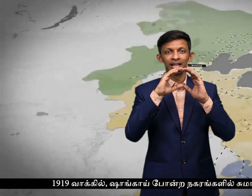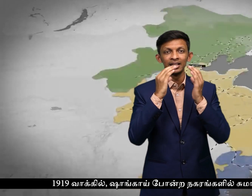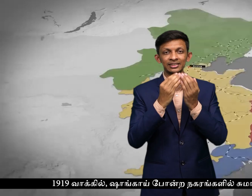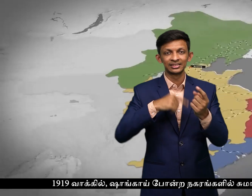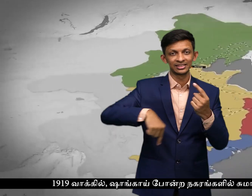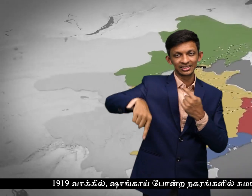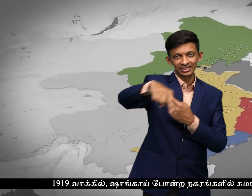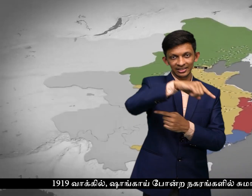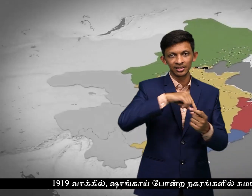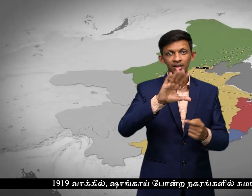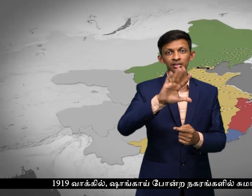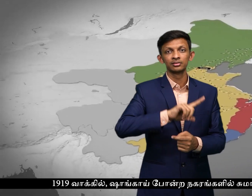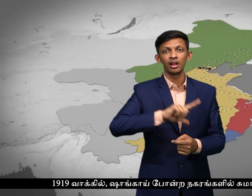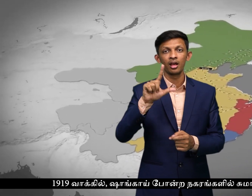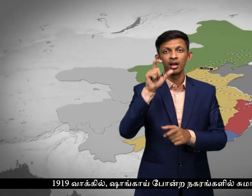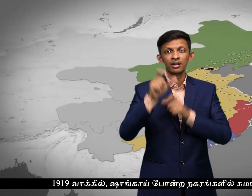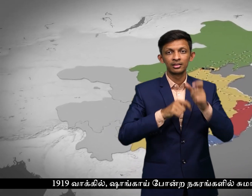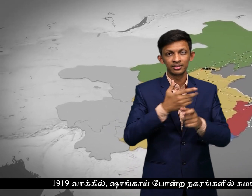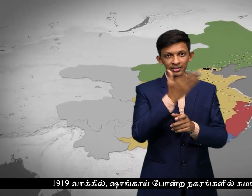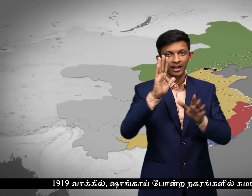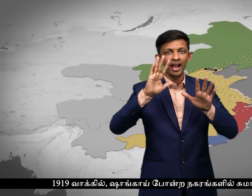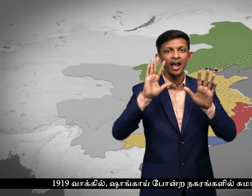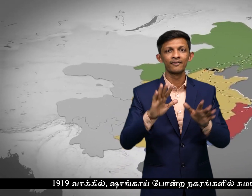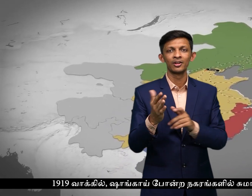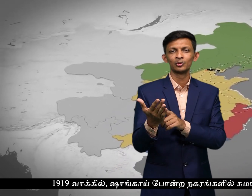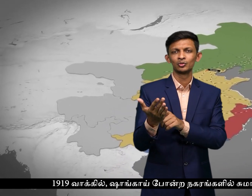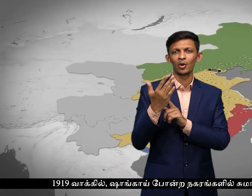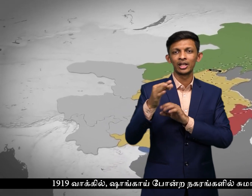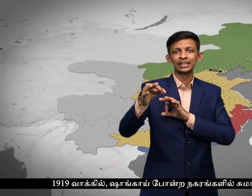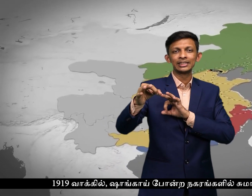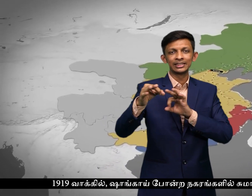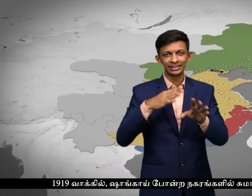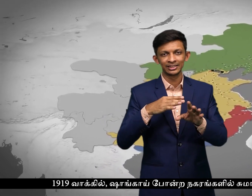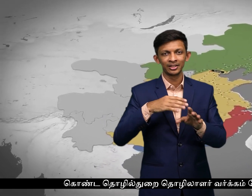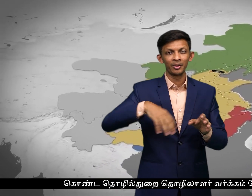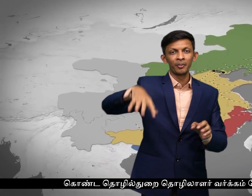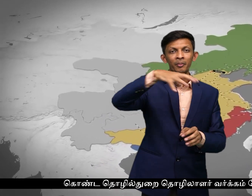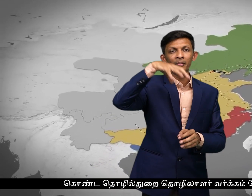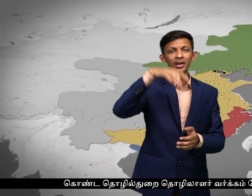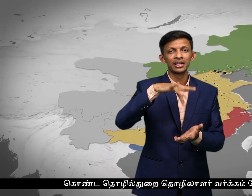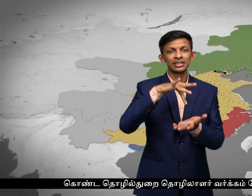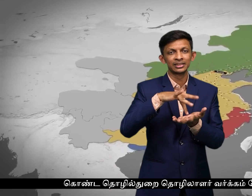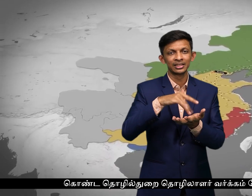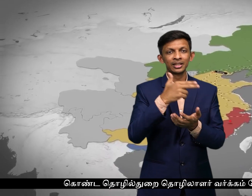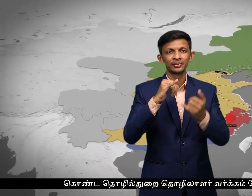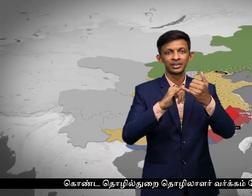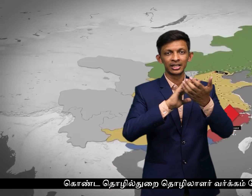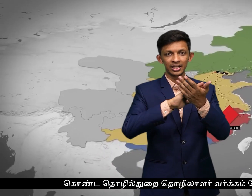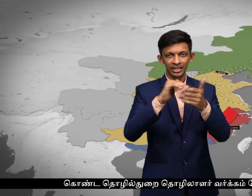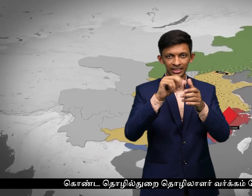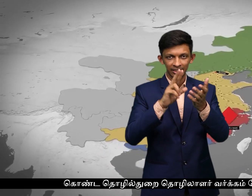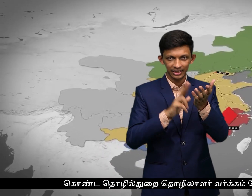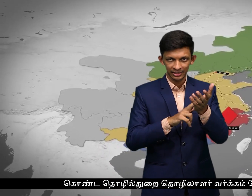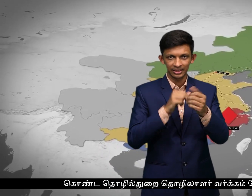1919 வாக்கில் ஷாங்காய் போன்ற நகரங்களில் சுமார் 5 லட்சம் பேர் கொண்ட தொழில்துறை